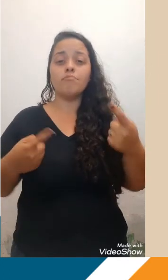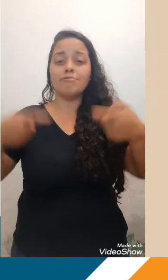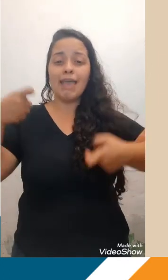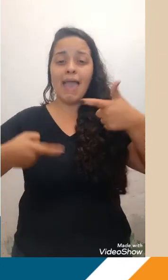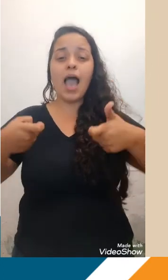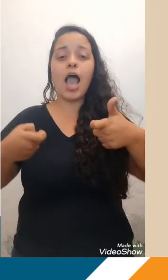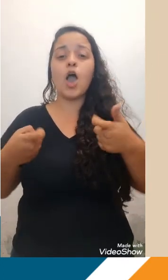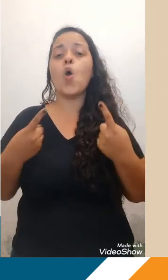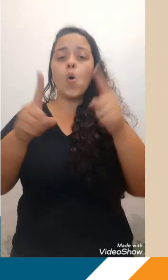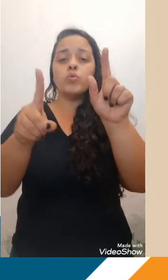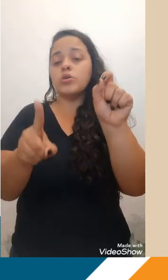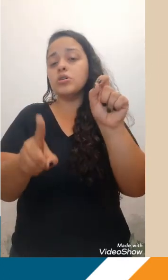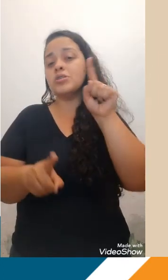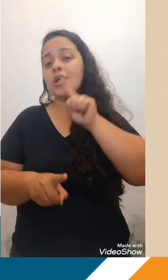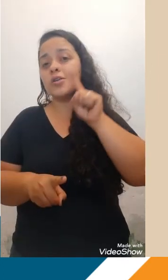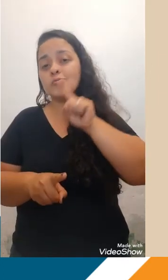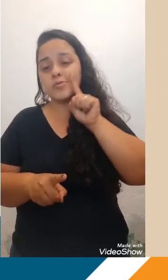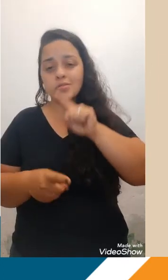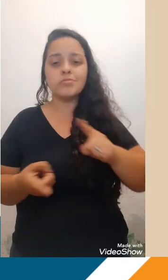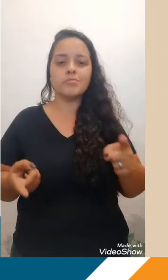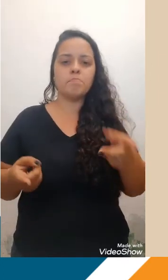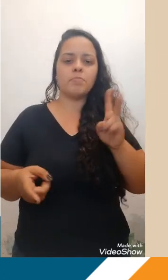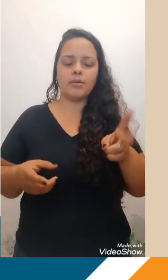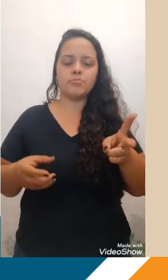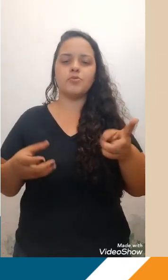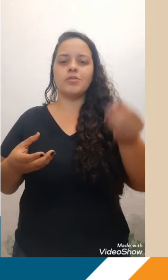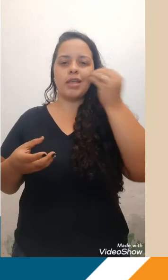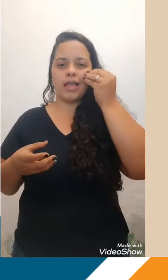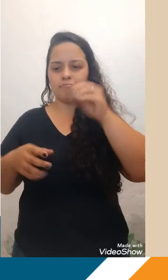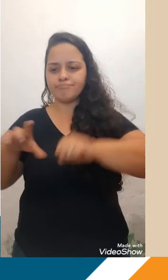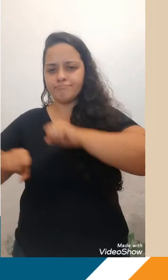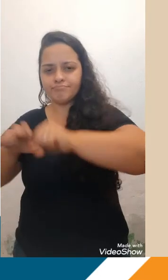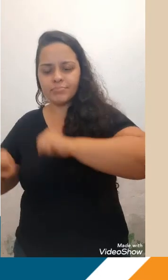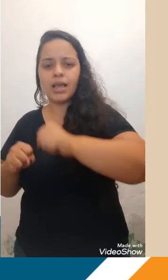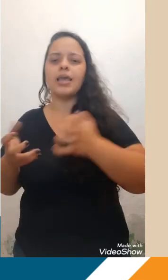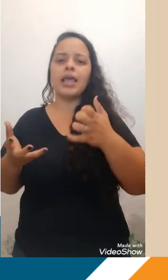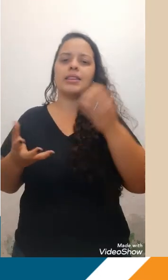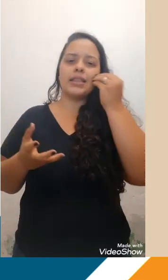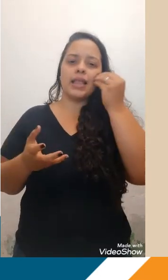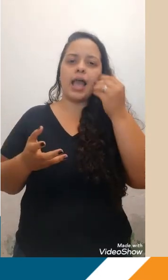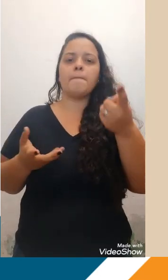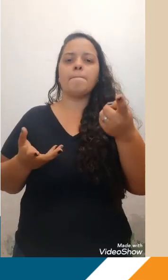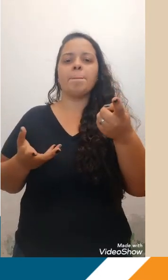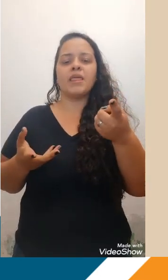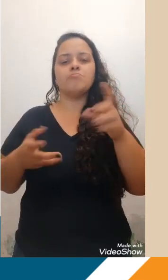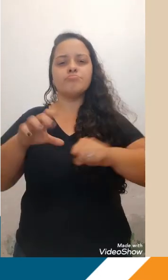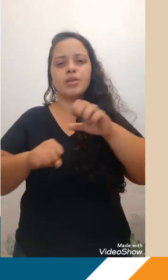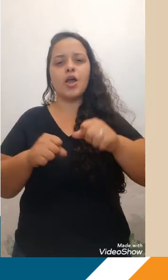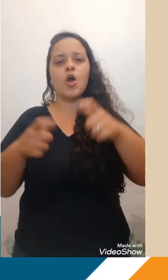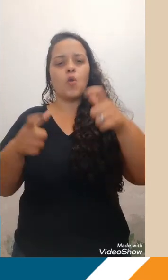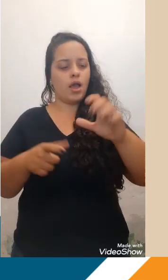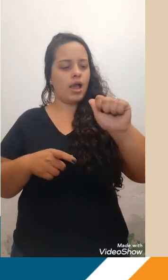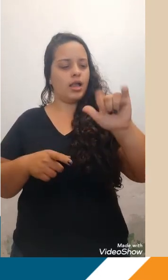que, no mesmo século, em franca expansão territorial para o oeste, desejava ocupar, como de fato ocupou, os